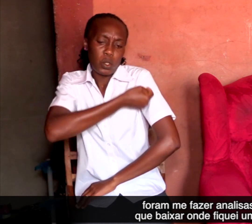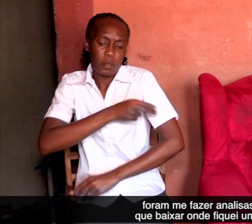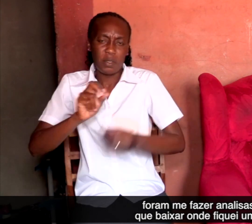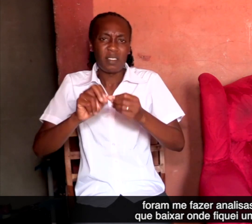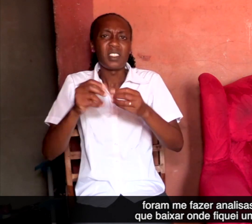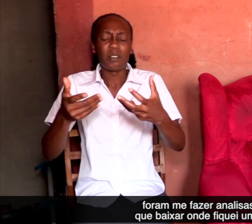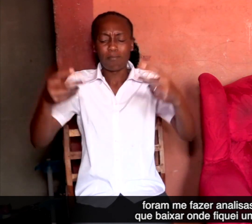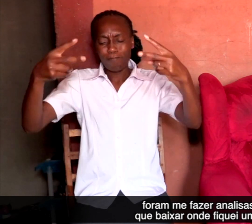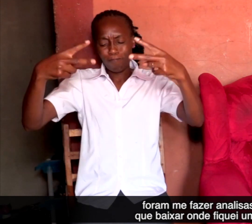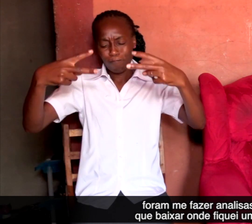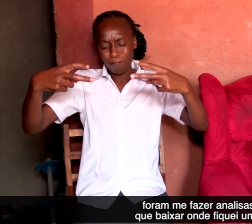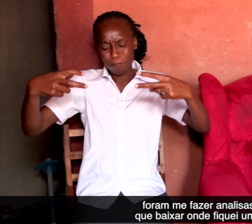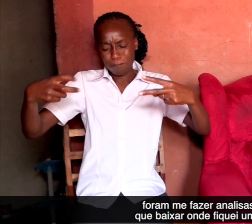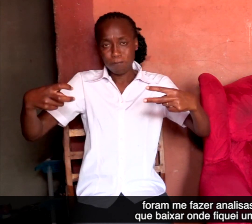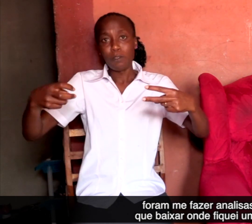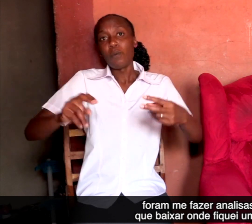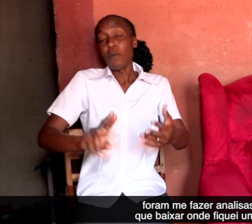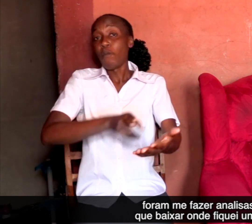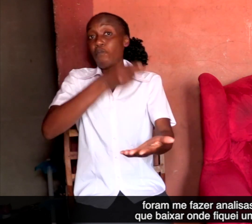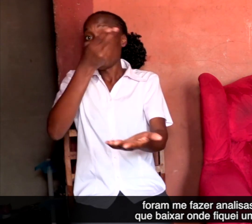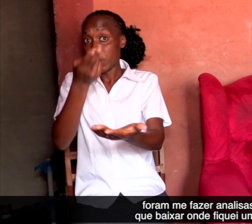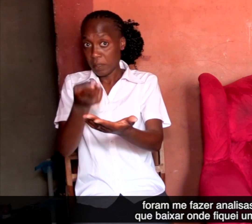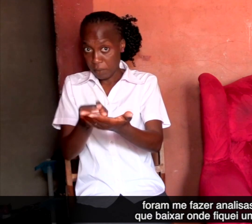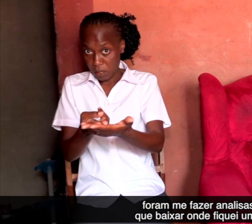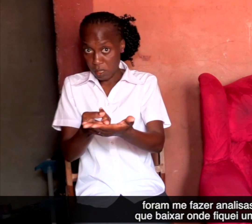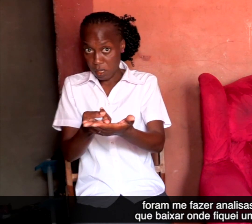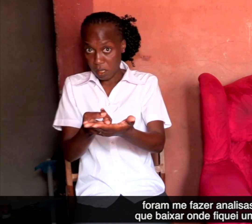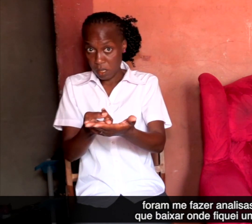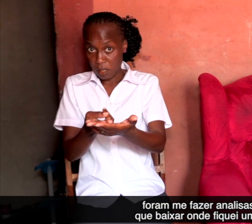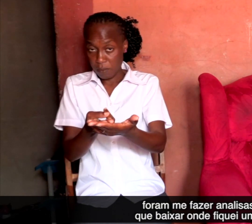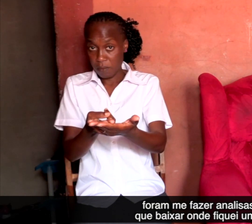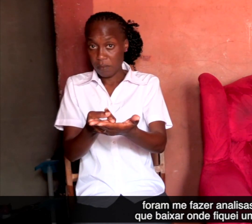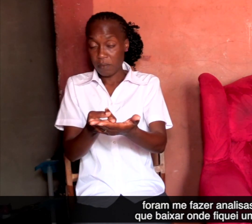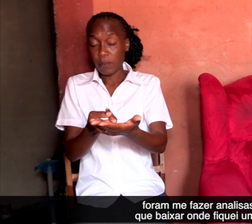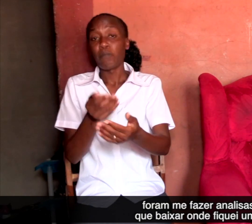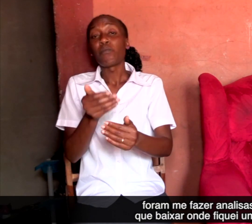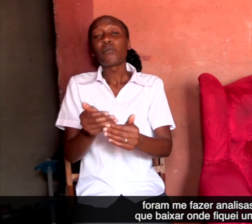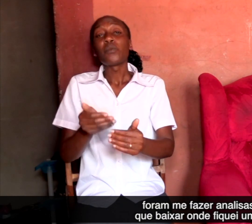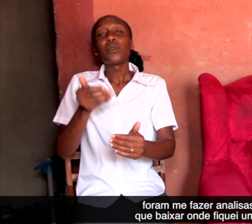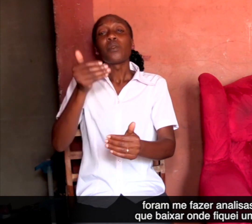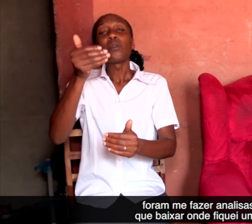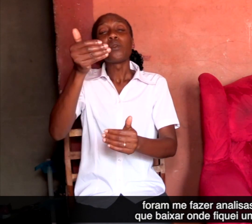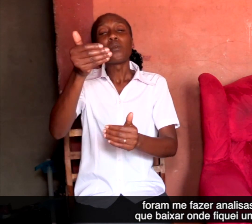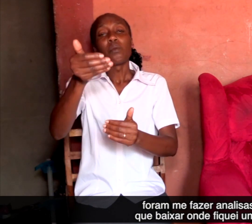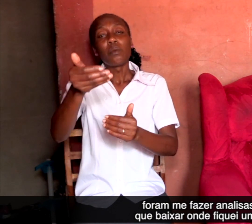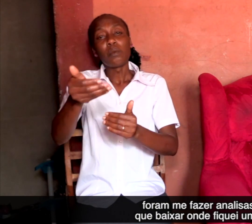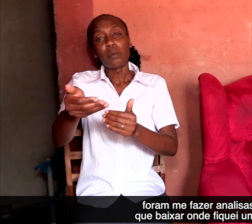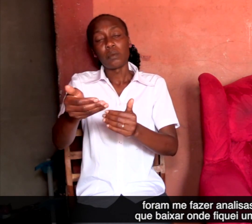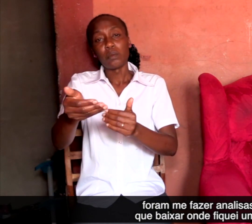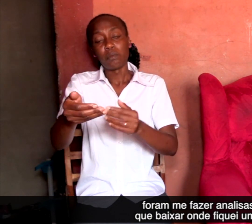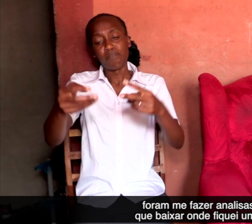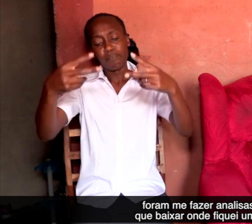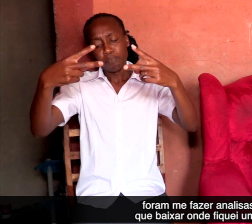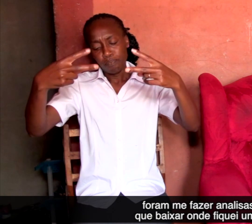fazer análises. Tive que baixar na cirurgia 2. Quando baixei na cirurgia 2, cuidaram